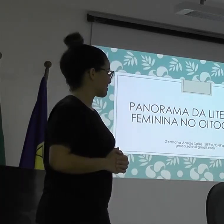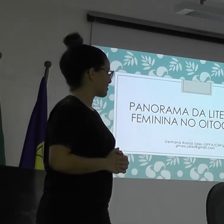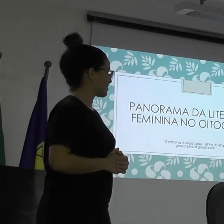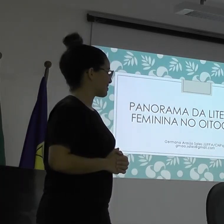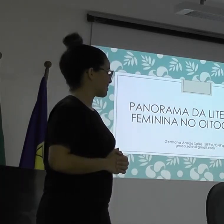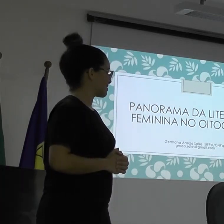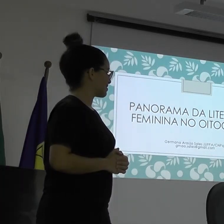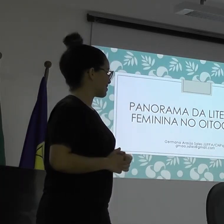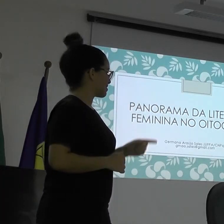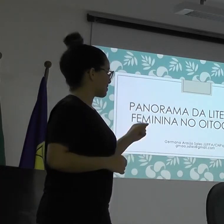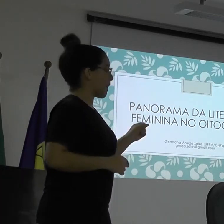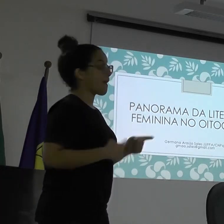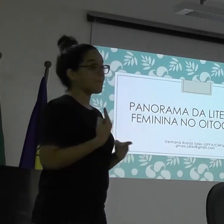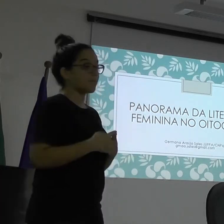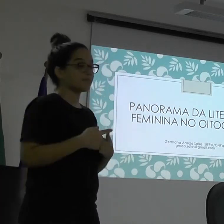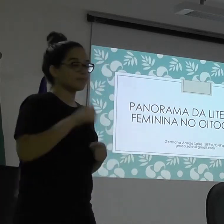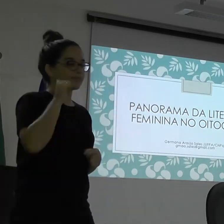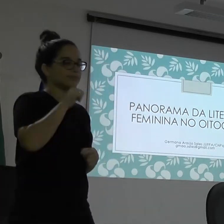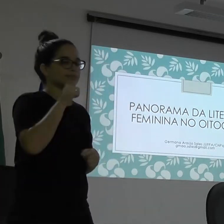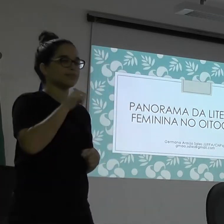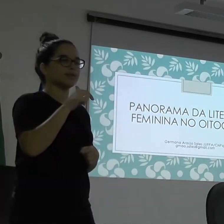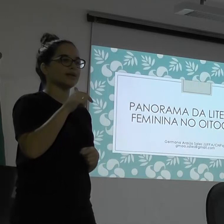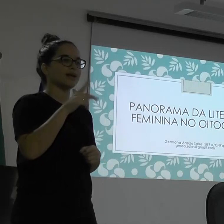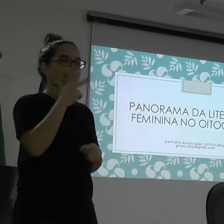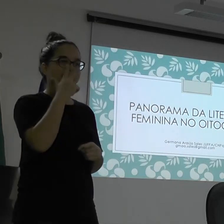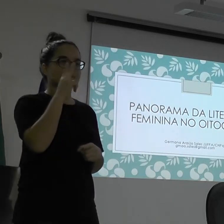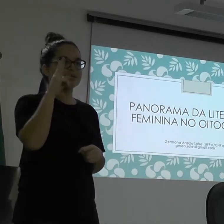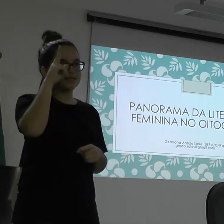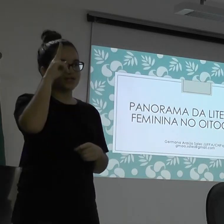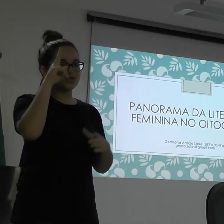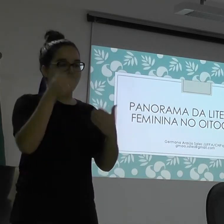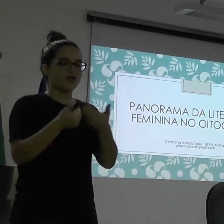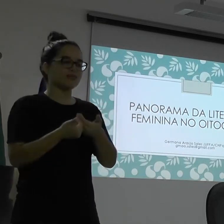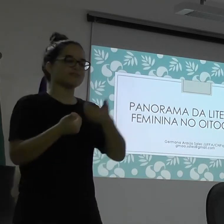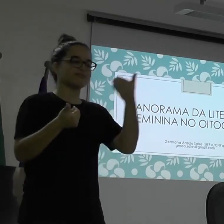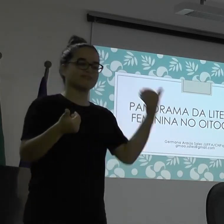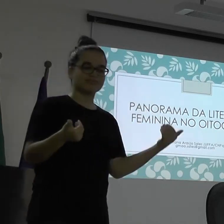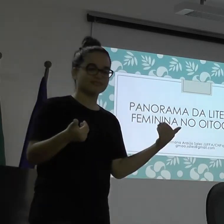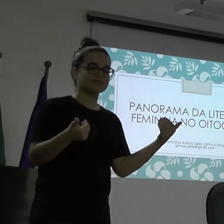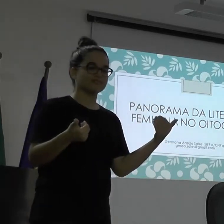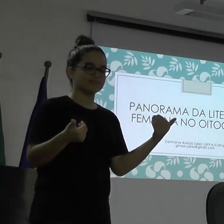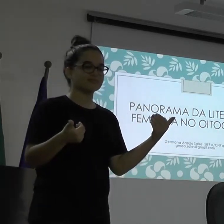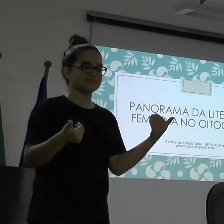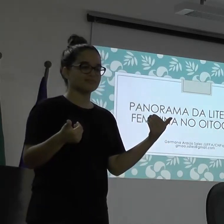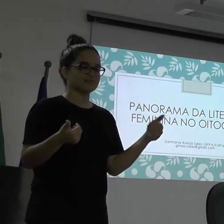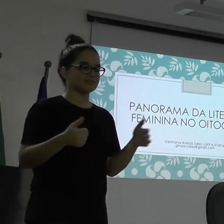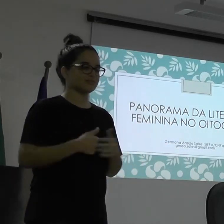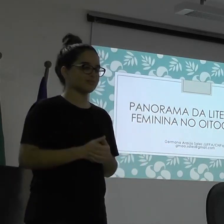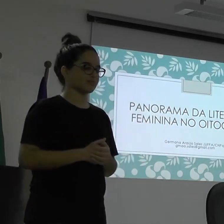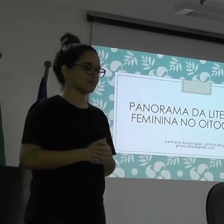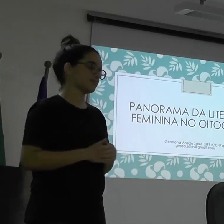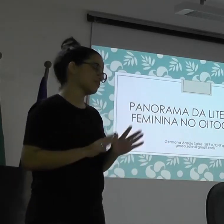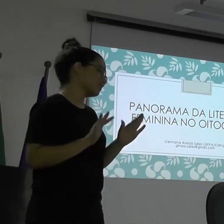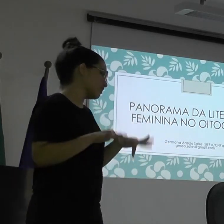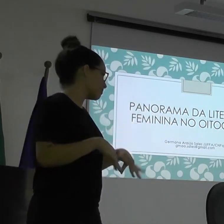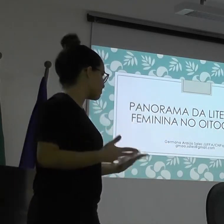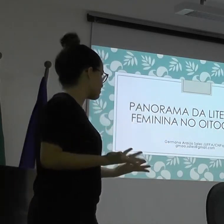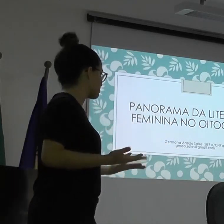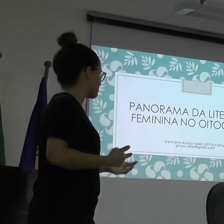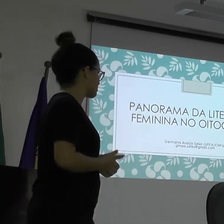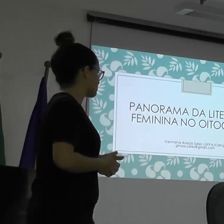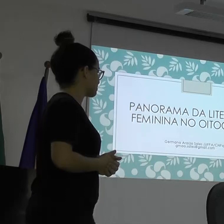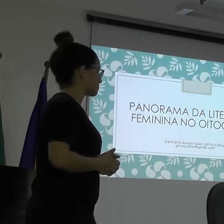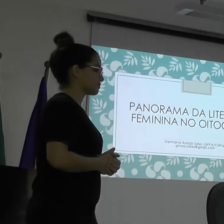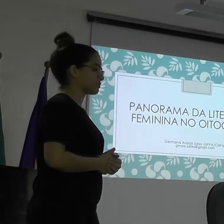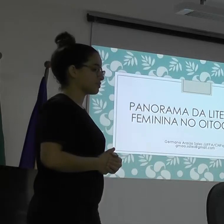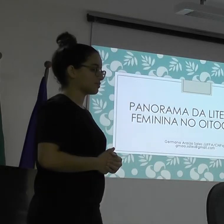Porque as mulheres, elas ganham história à parte, né? Sem detalhe, então, mas enfim, a Germana faz isso e a